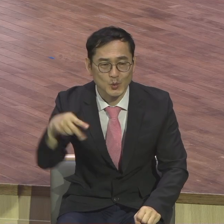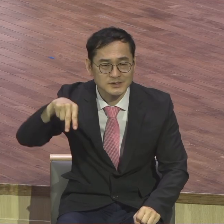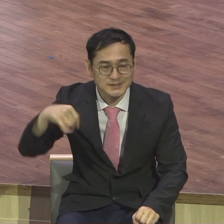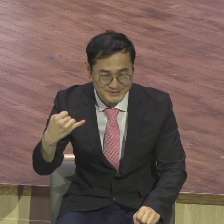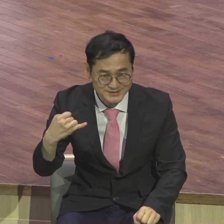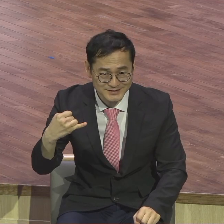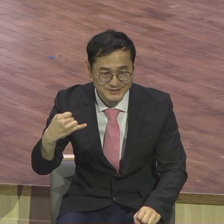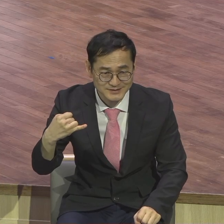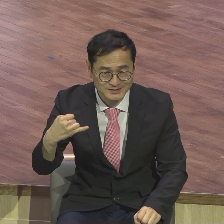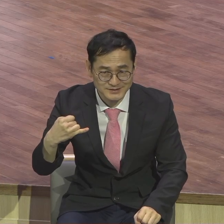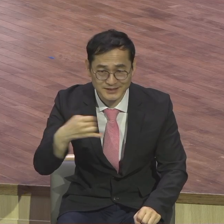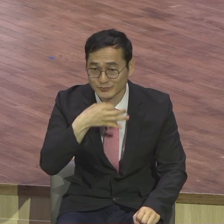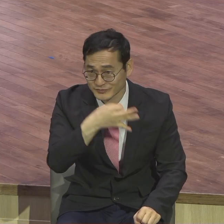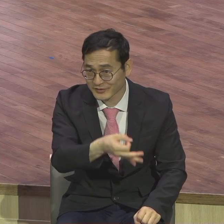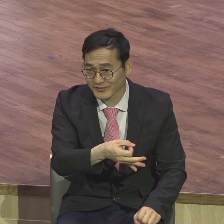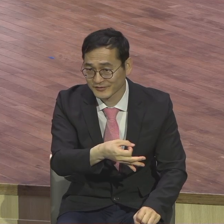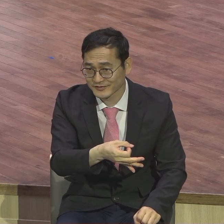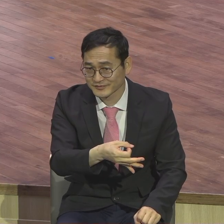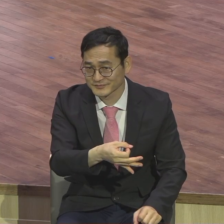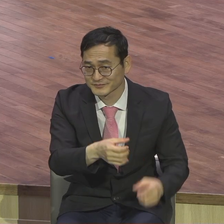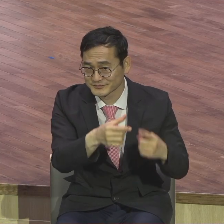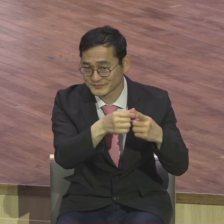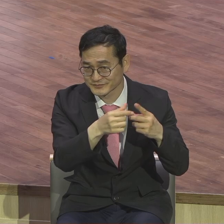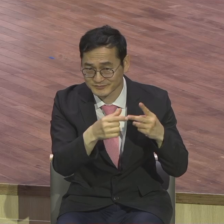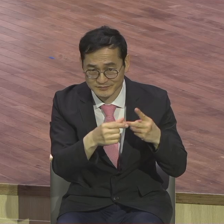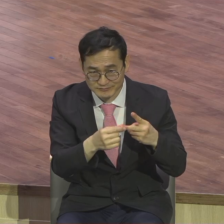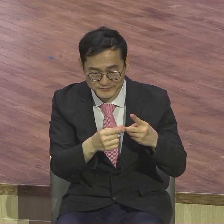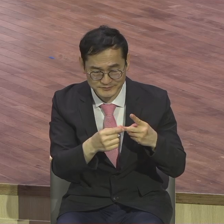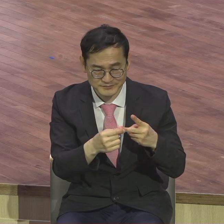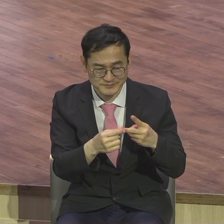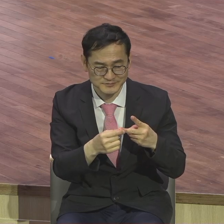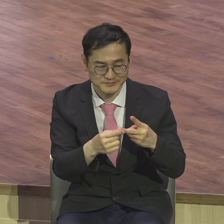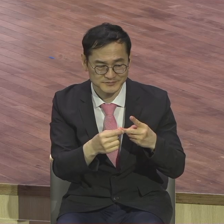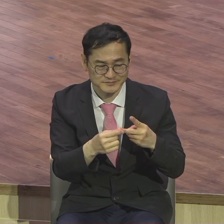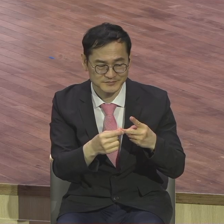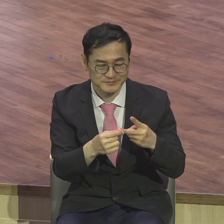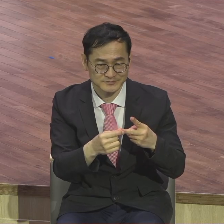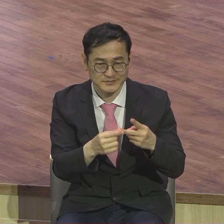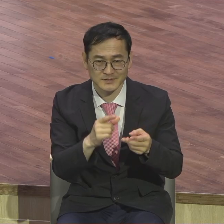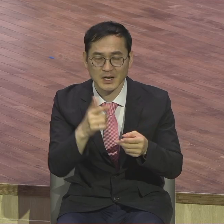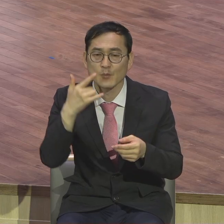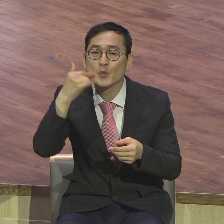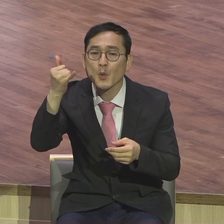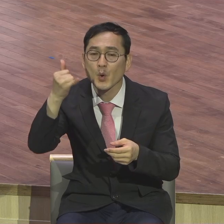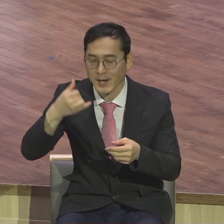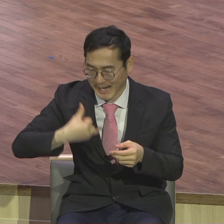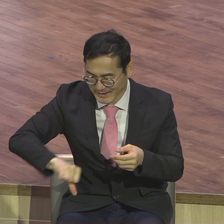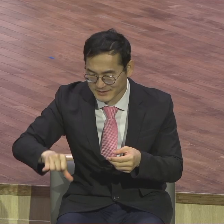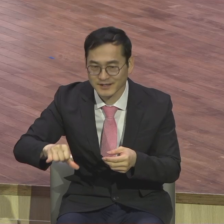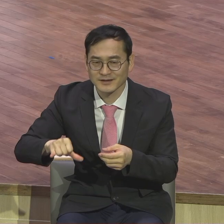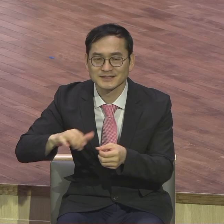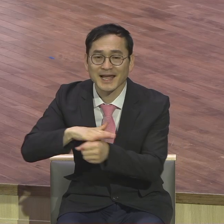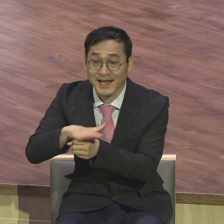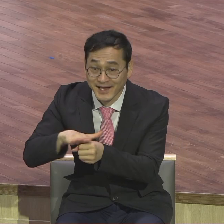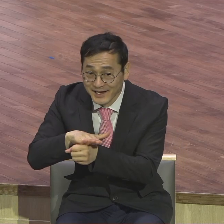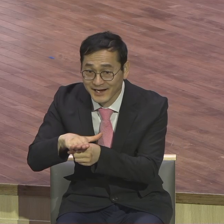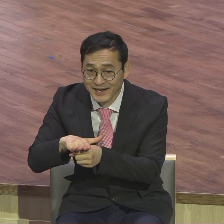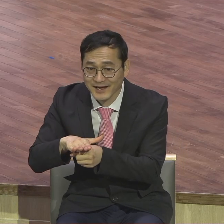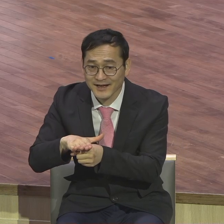헬라 말로 에로스. 그다음에 혈육이 있죠. 가족간의